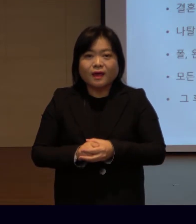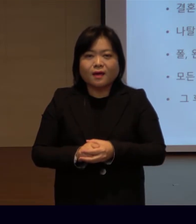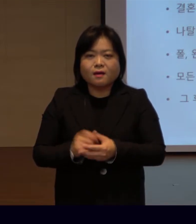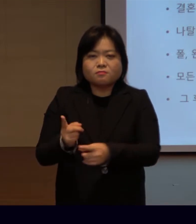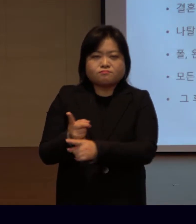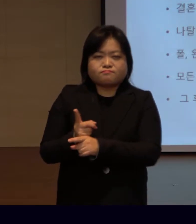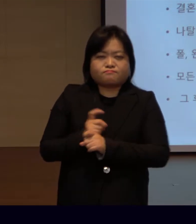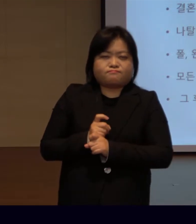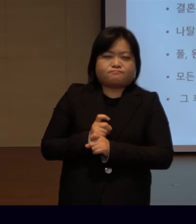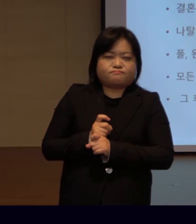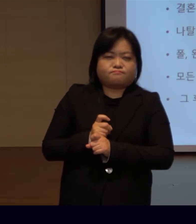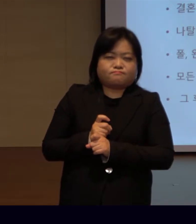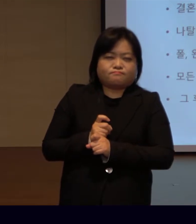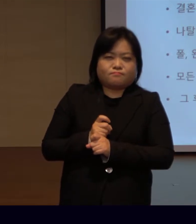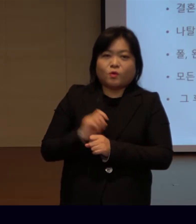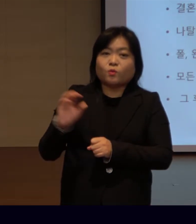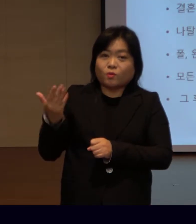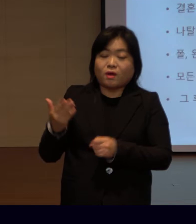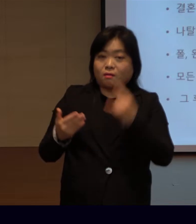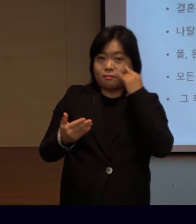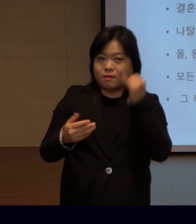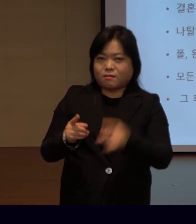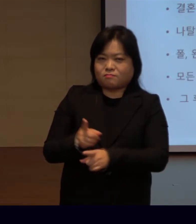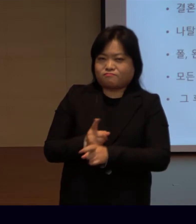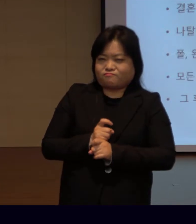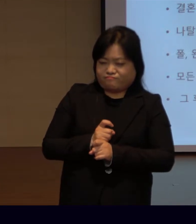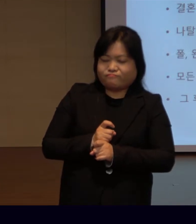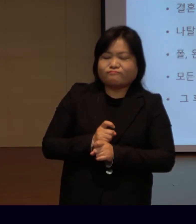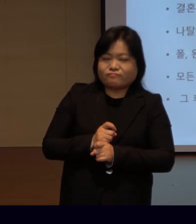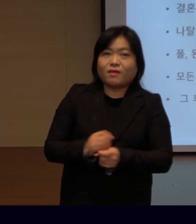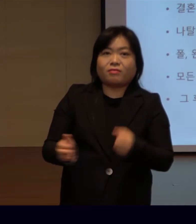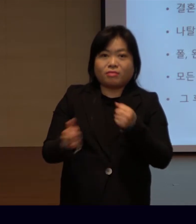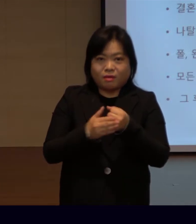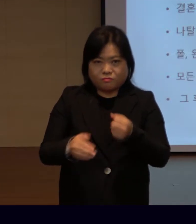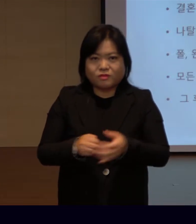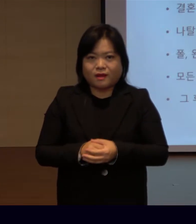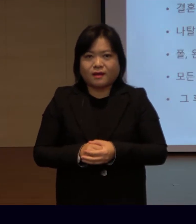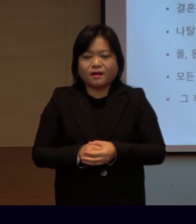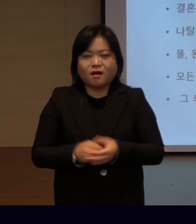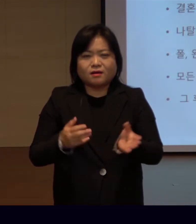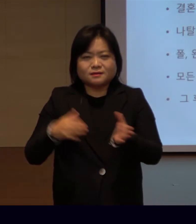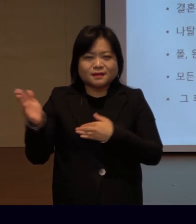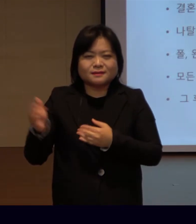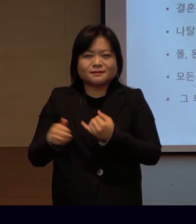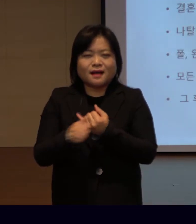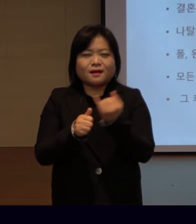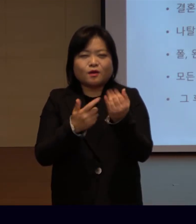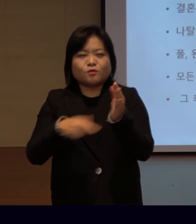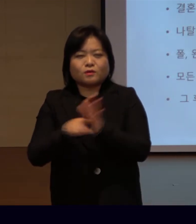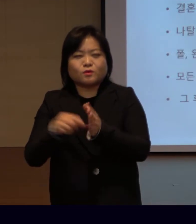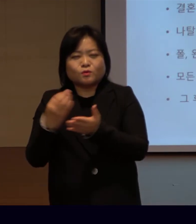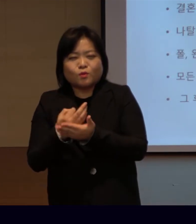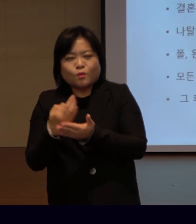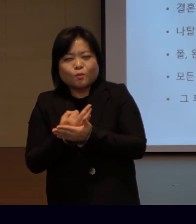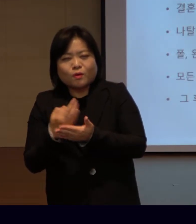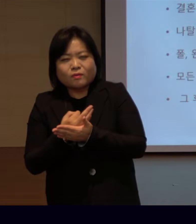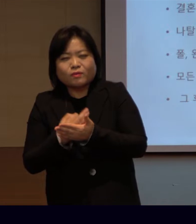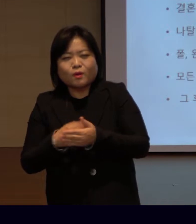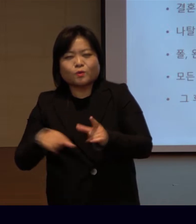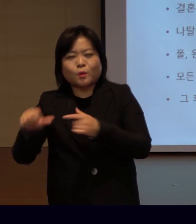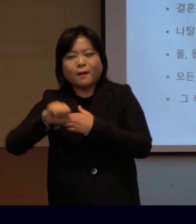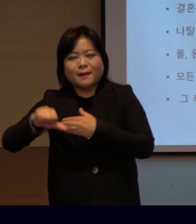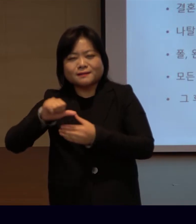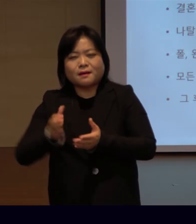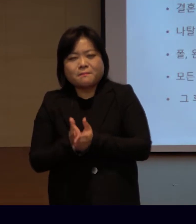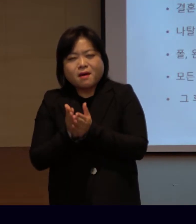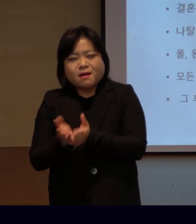좀 품었던 거예요. 이제 소설적으로 보면 어쨌든 그래서 이제 아내를 위해서 돈을 벌겠다고 동남아시아로 떠납니다. 배를